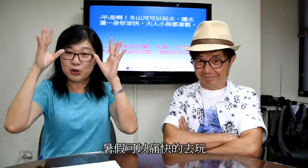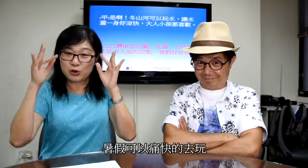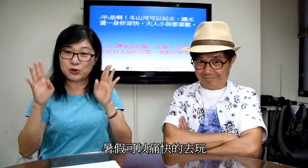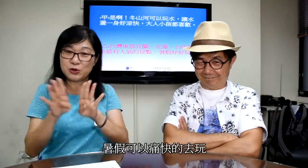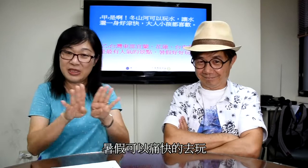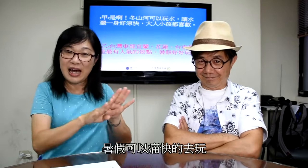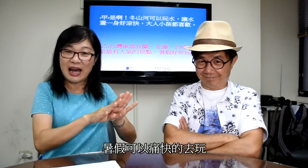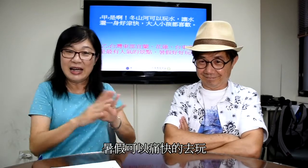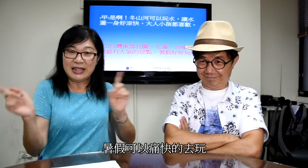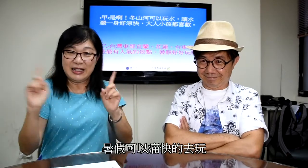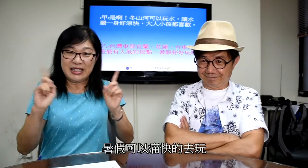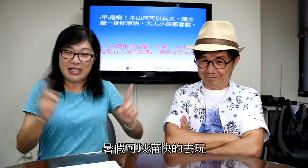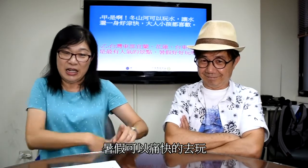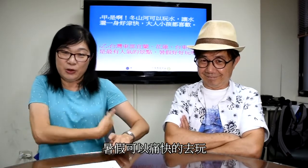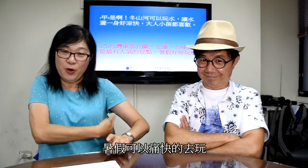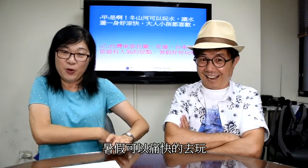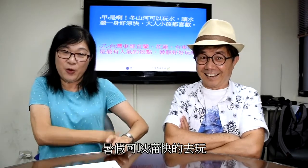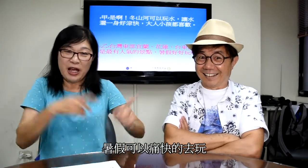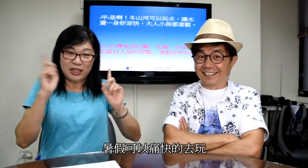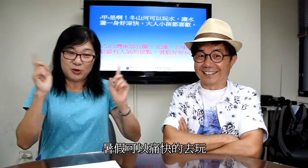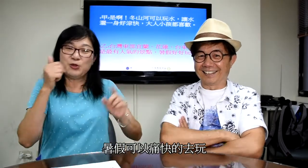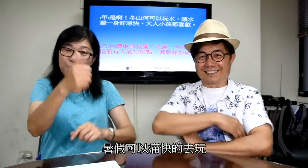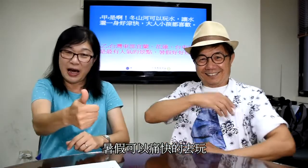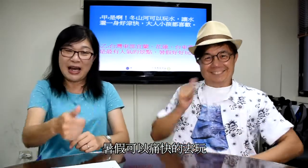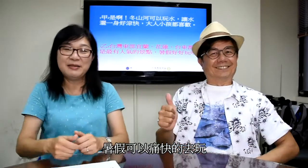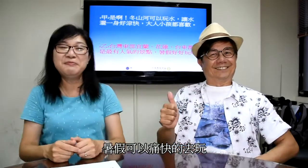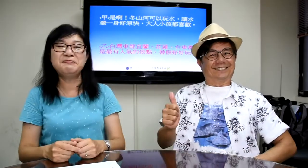暑假可以痛快的去玩，